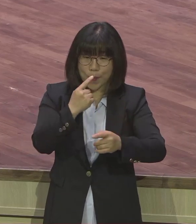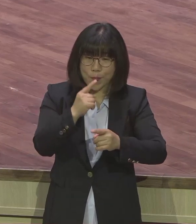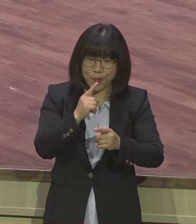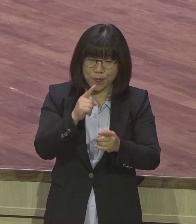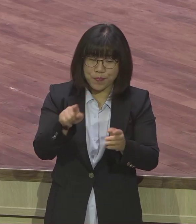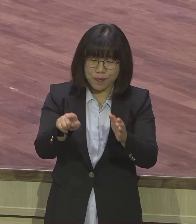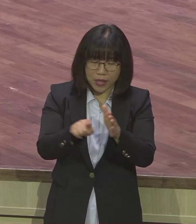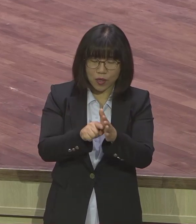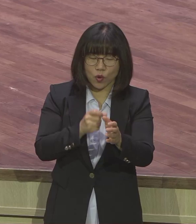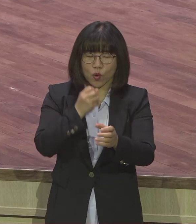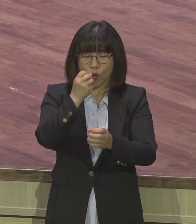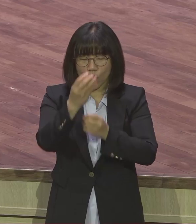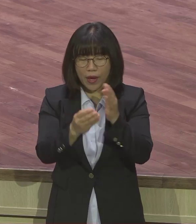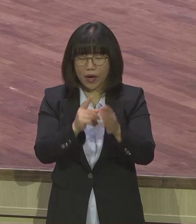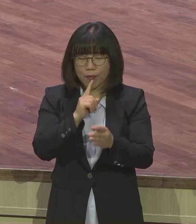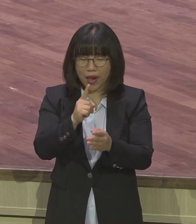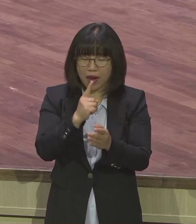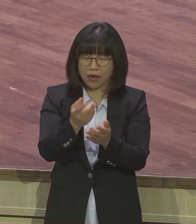그릇이 틀려요.